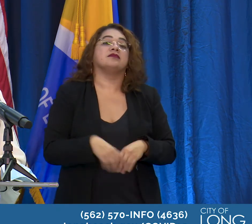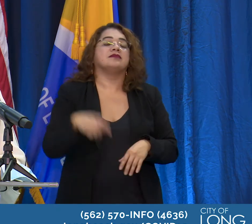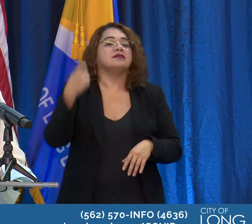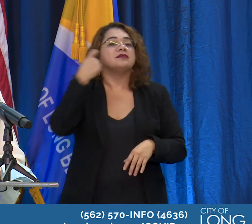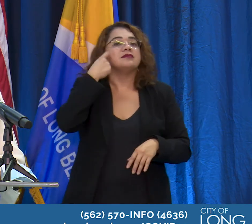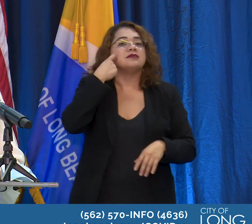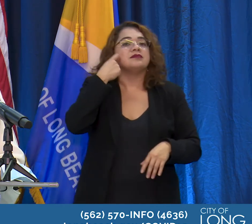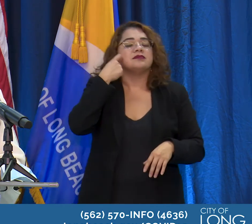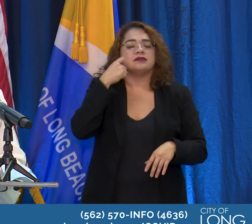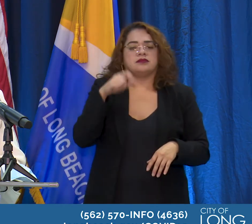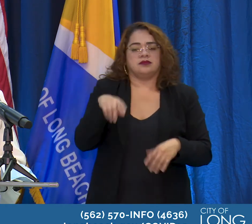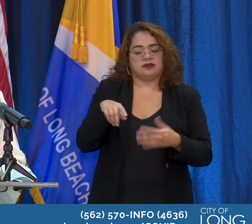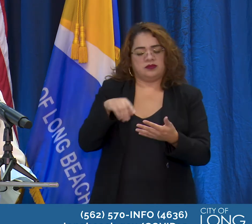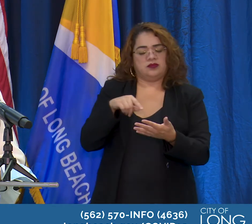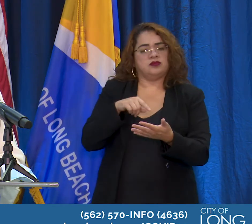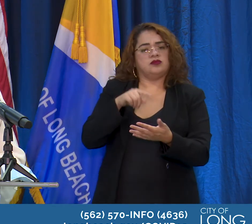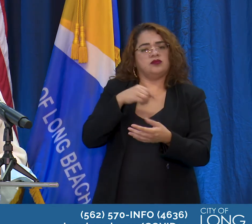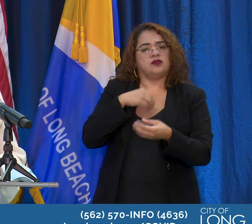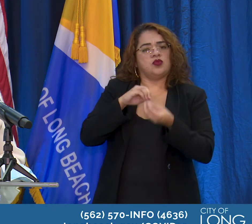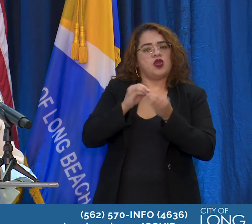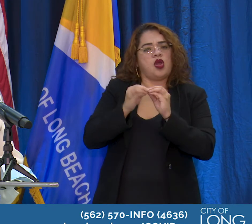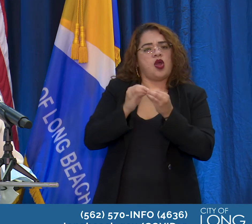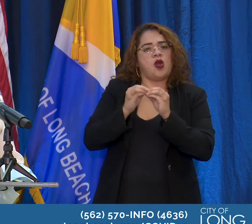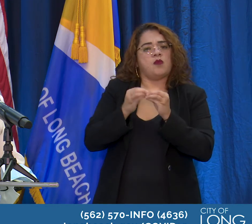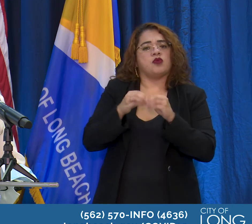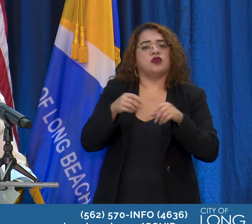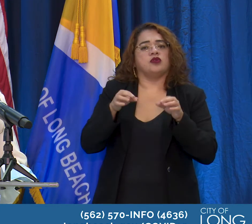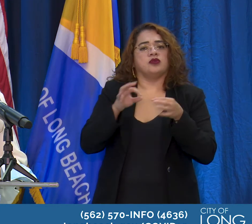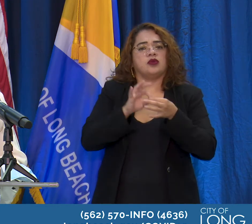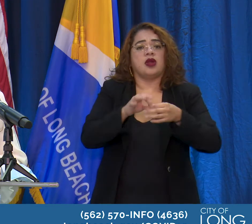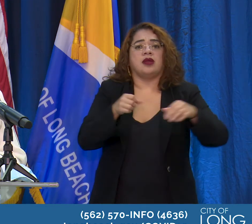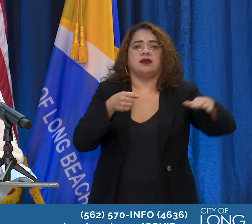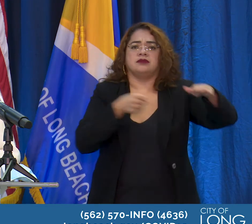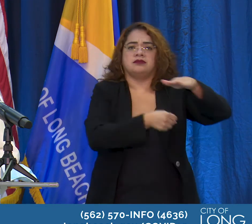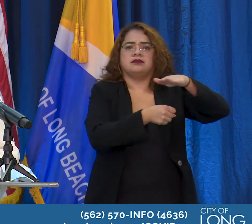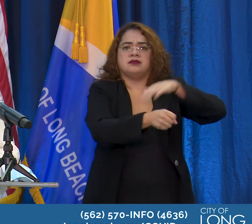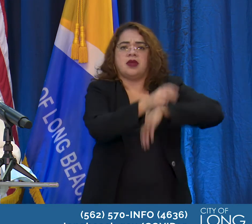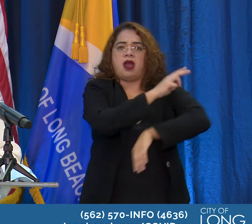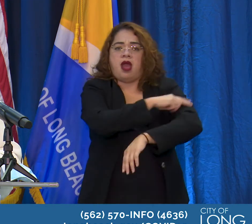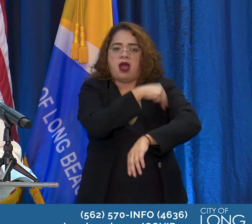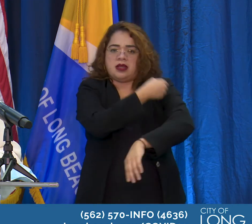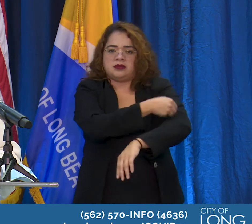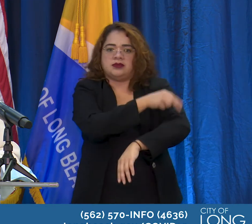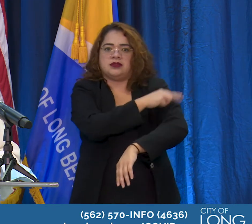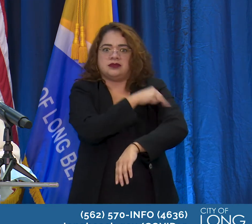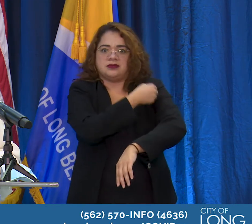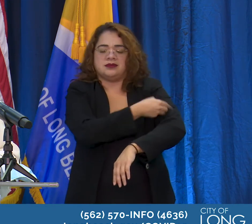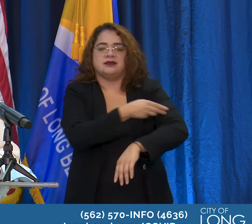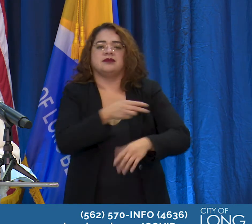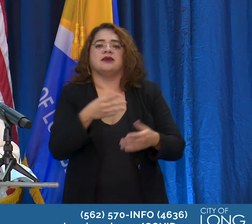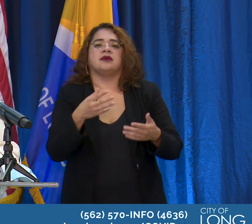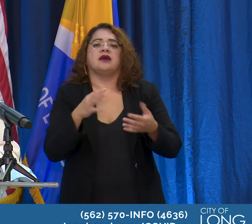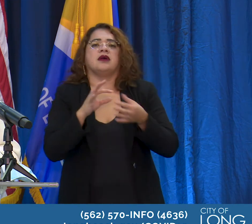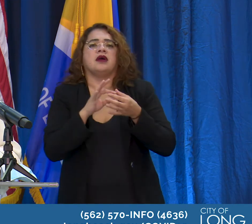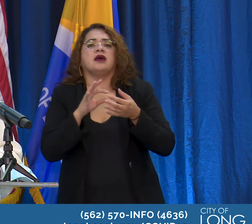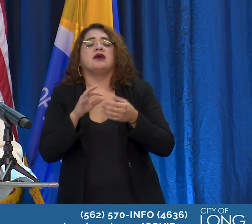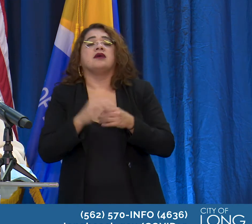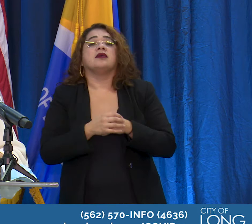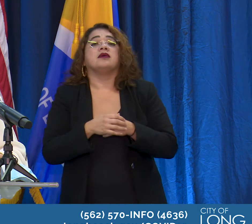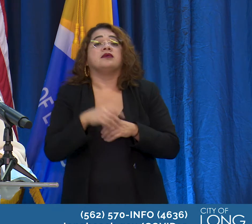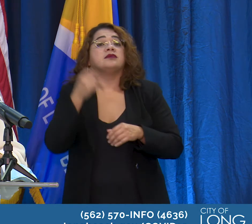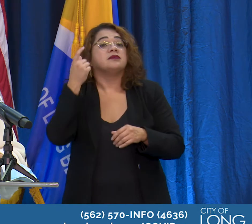recientes disponibles sobre casos, hospitalizaciones y muertes aquí en la ciudad de Long Beach.